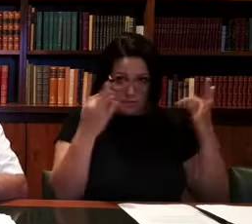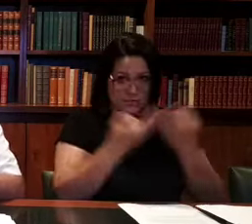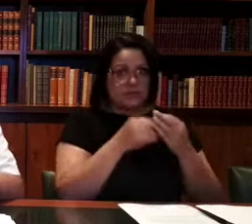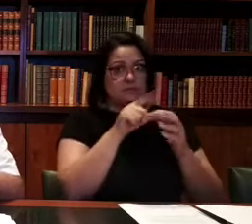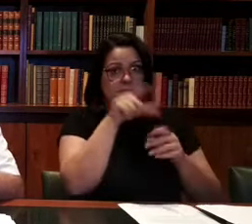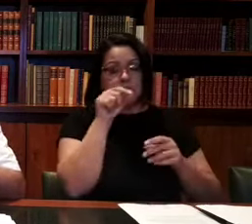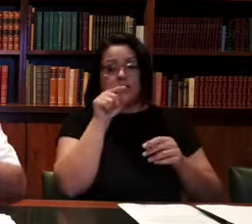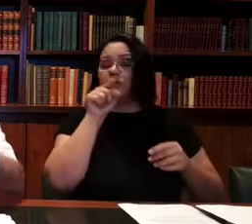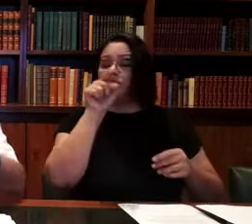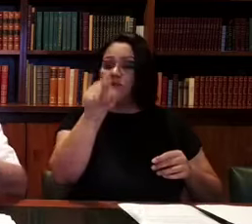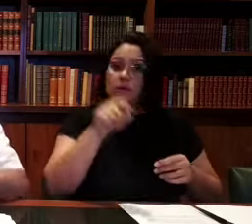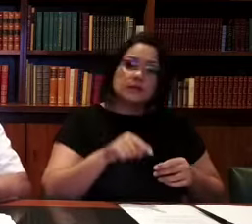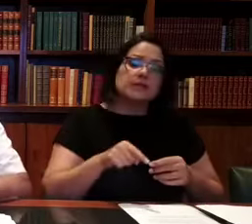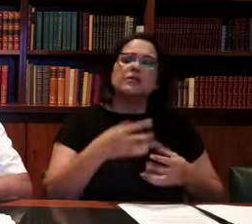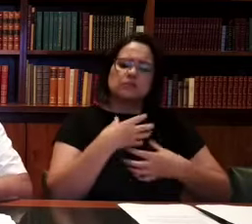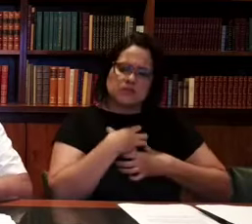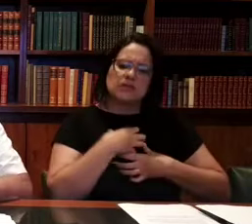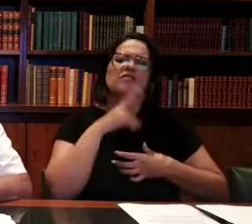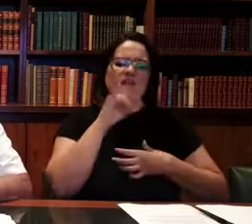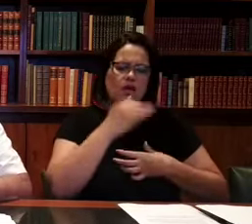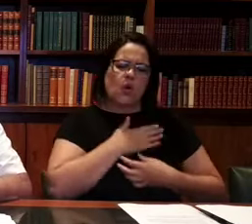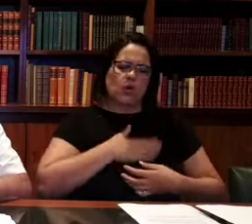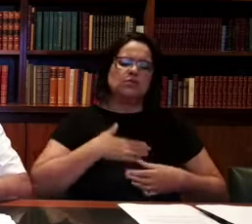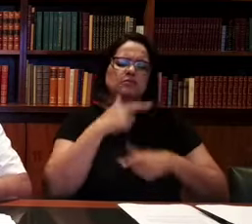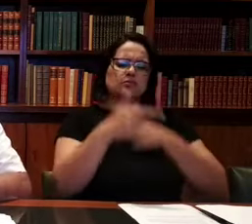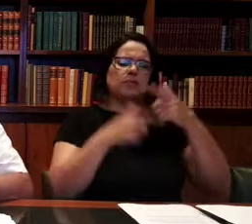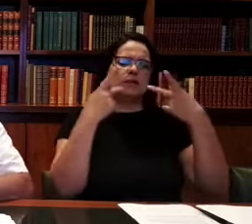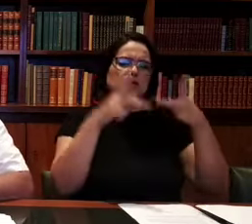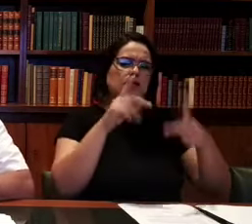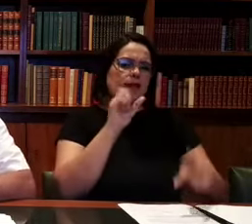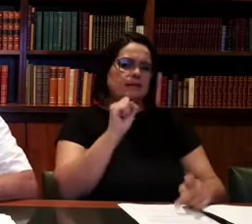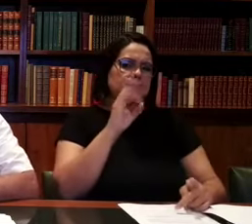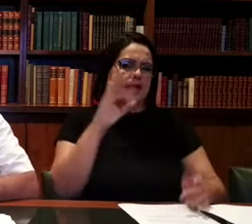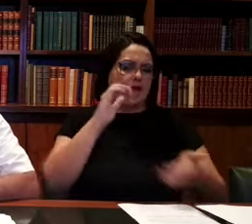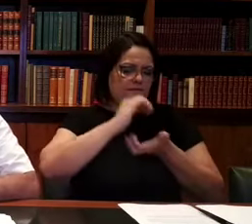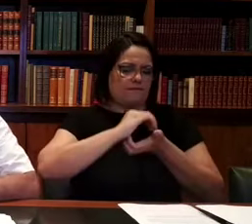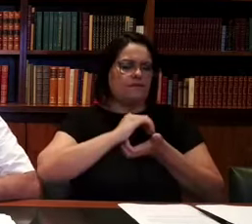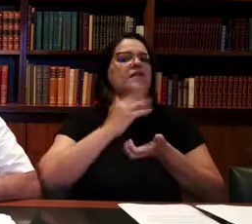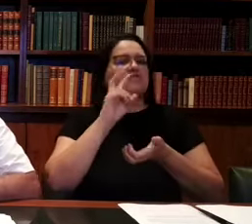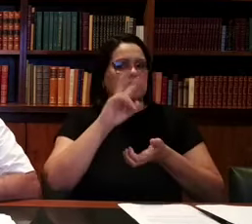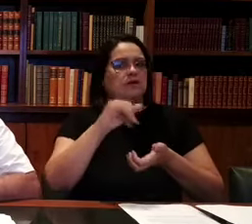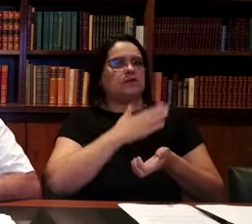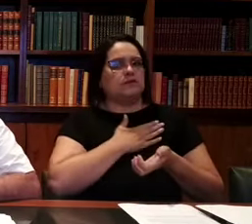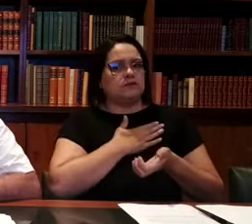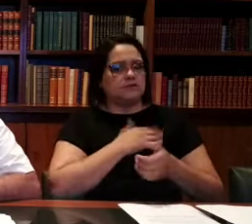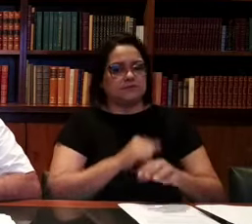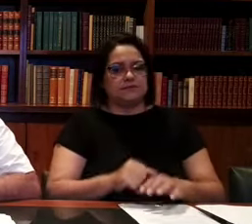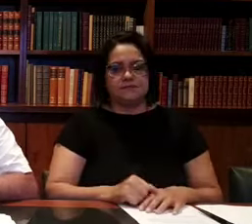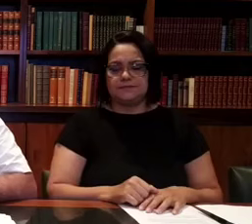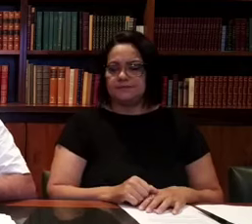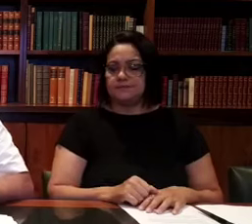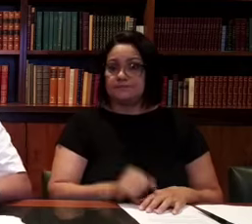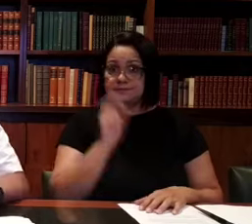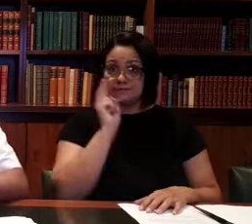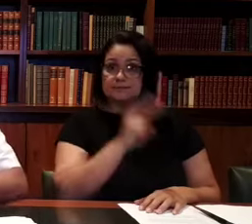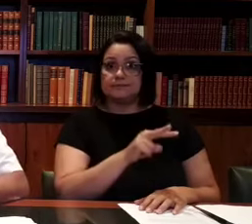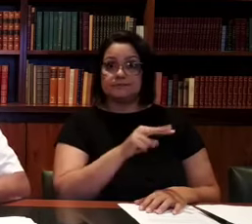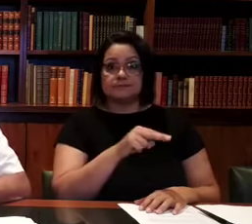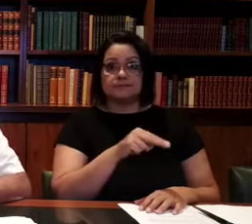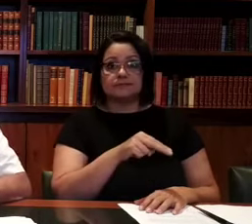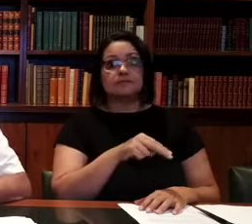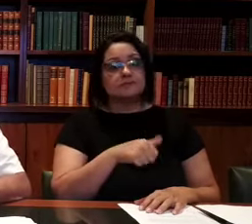tá e você Tenho certeza que vocês vão gostar o trabalho dele o Supremo Tribunal Federal e mais ainda Usei uma notinha Aqui hoje até até que eu olhei e falei